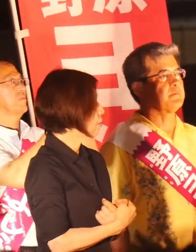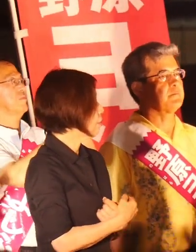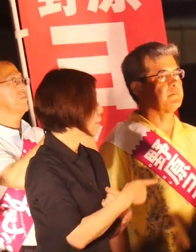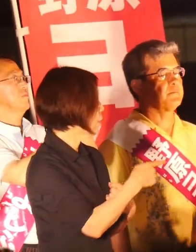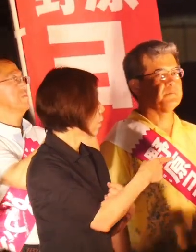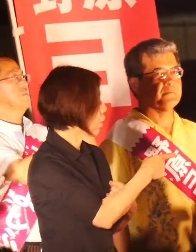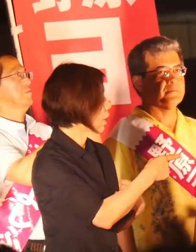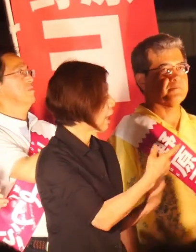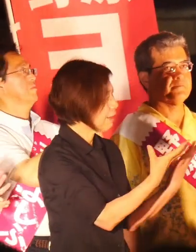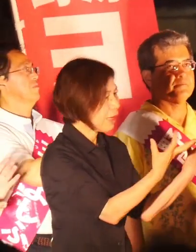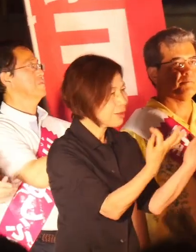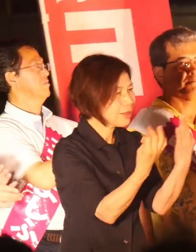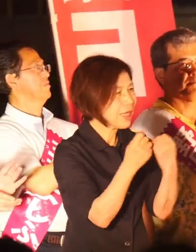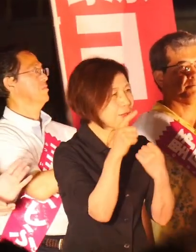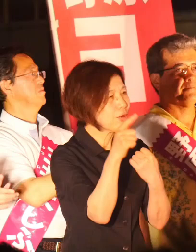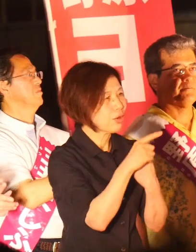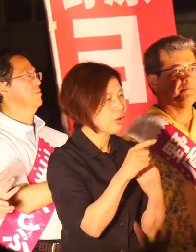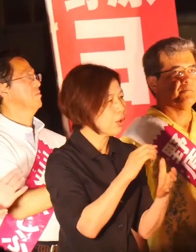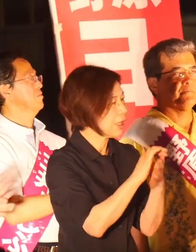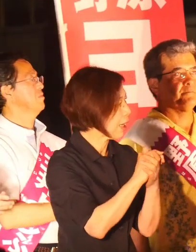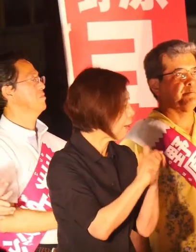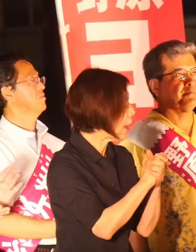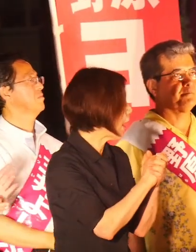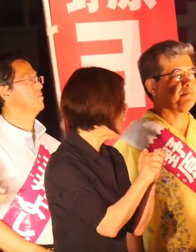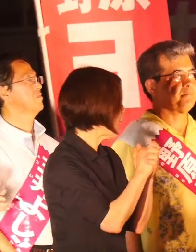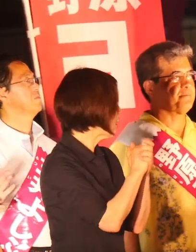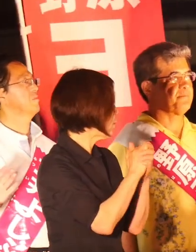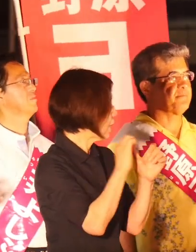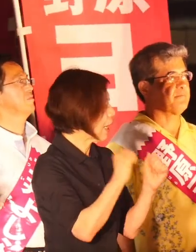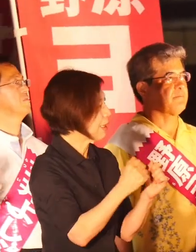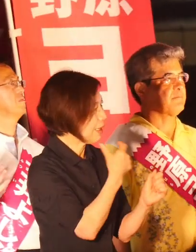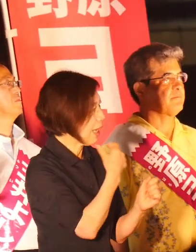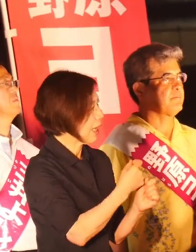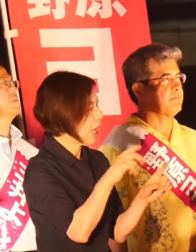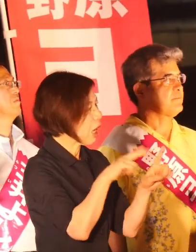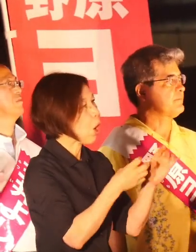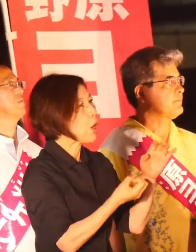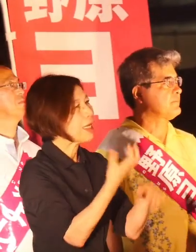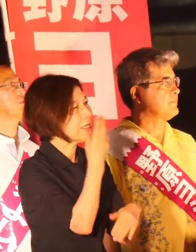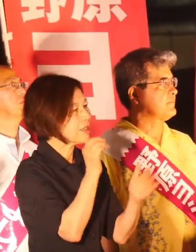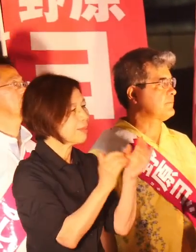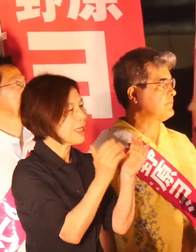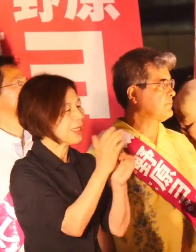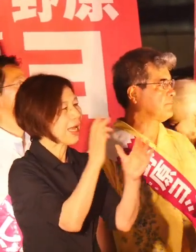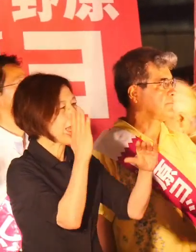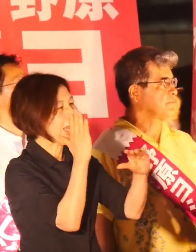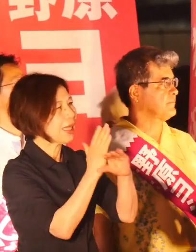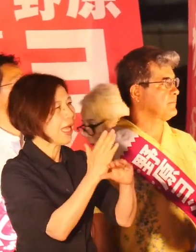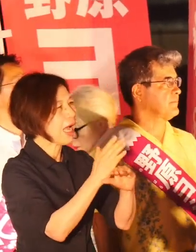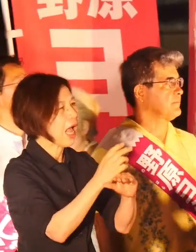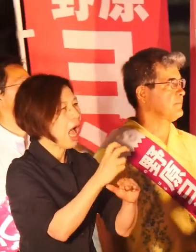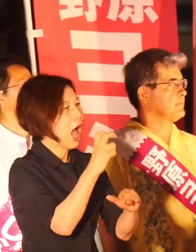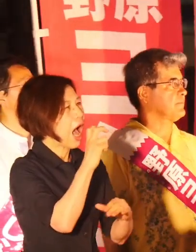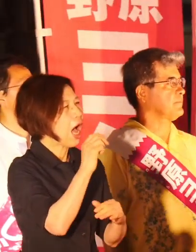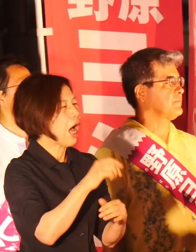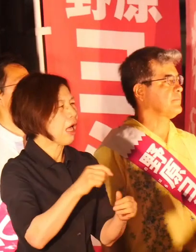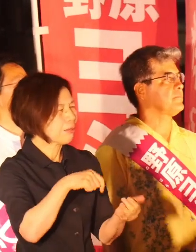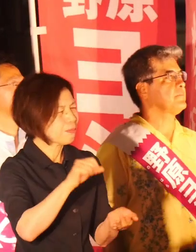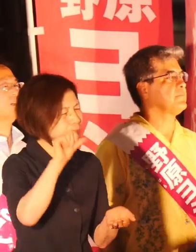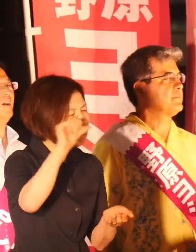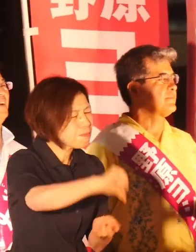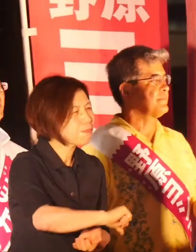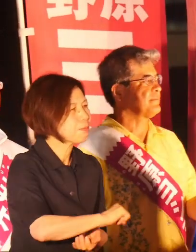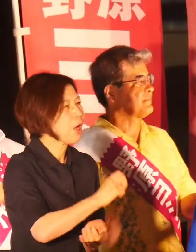これだけ大人数の中だからやってみたいな。小泉竹中ろくでもないってみんなで言ってみます